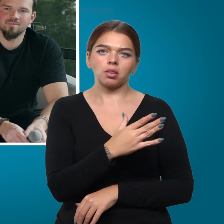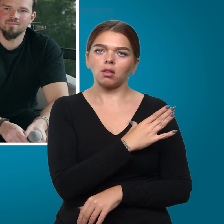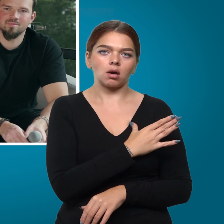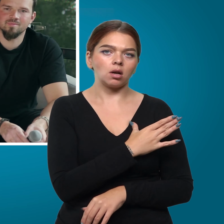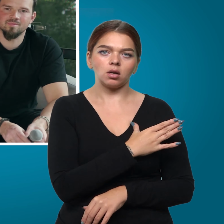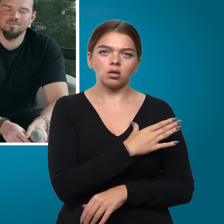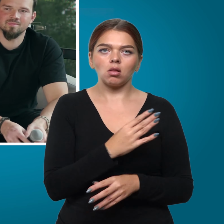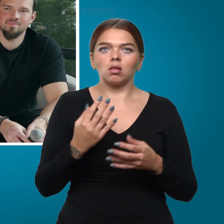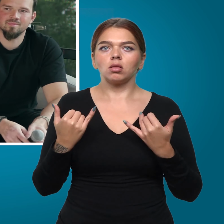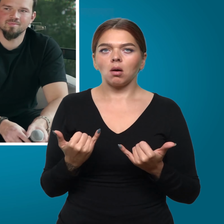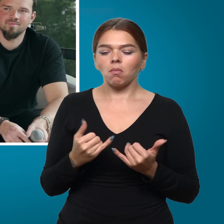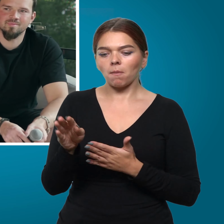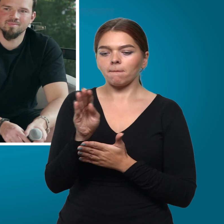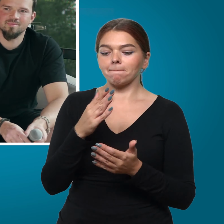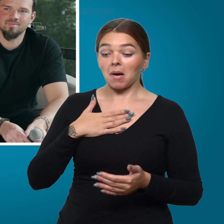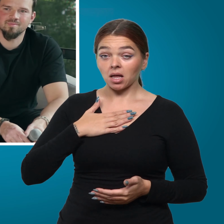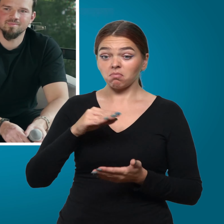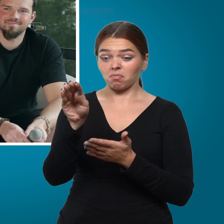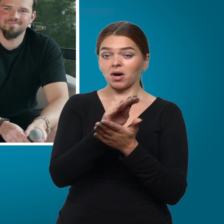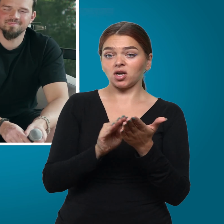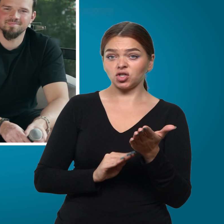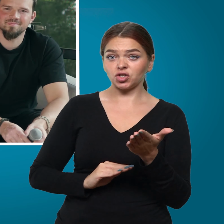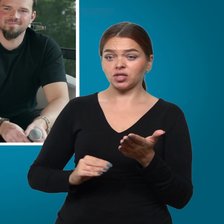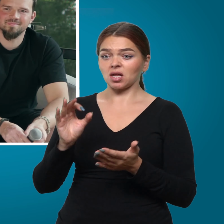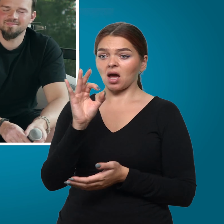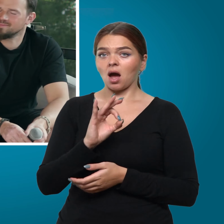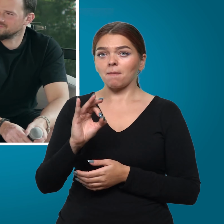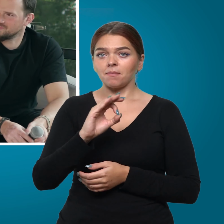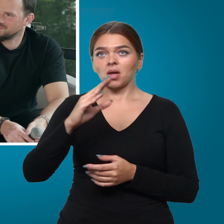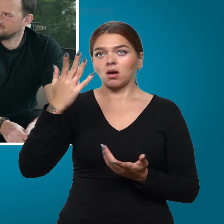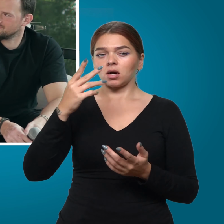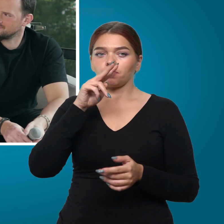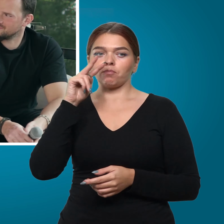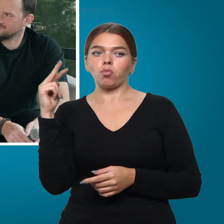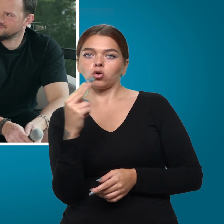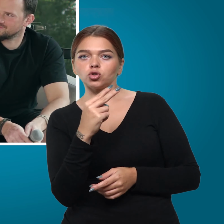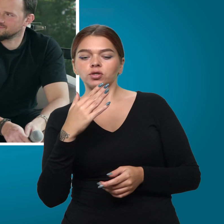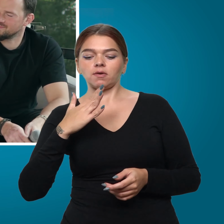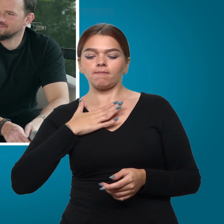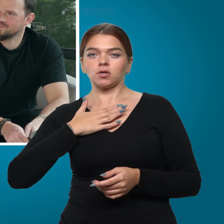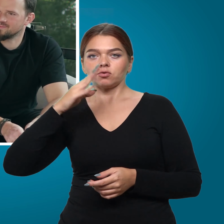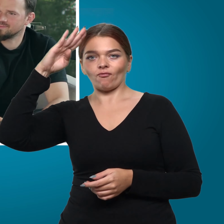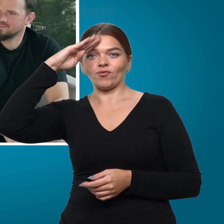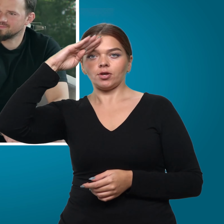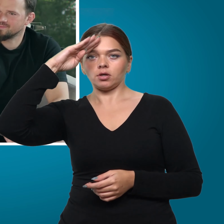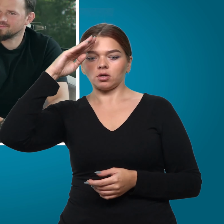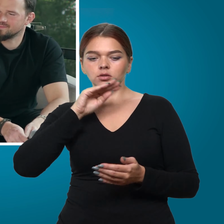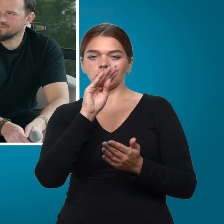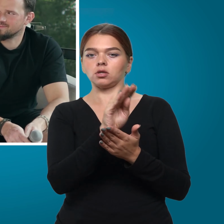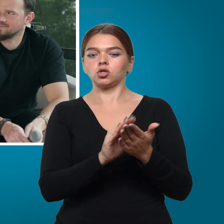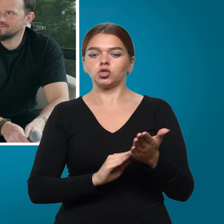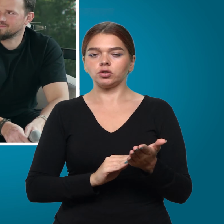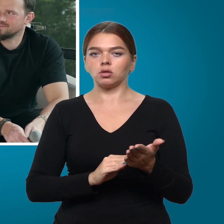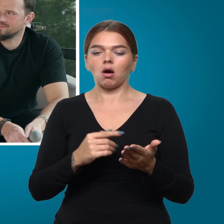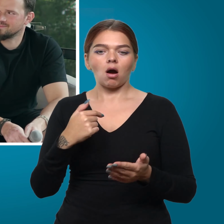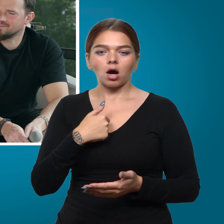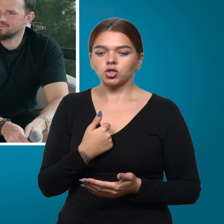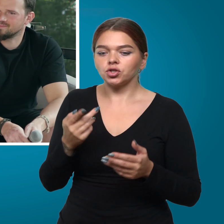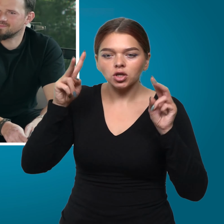kažkokio 16-mečio bičio pusės. Ar ne? Aš nesu buvus vaikinu, aš nežinau, mes esam iš